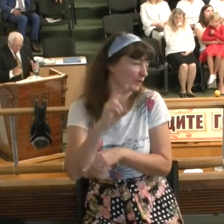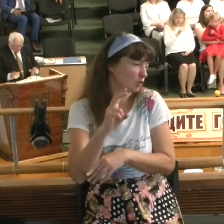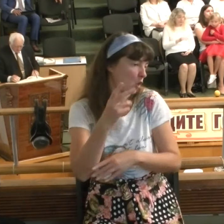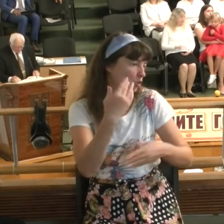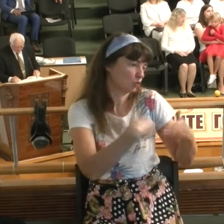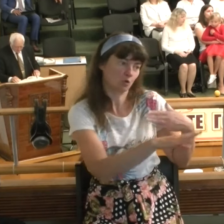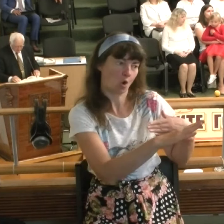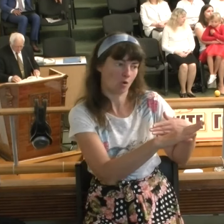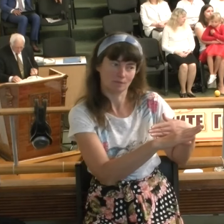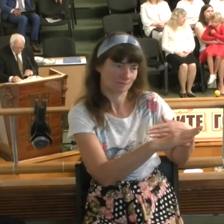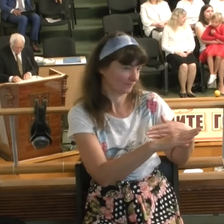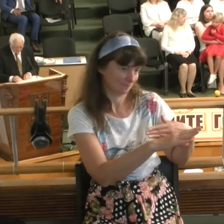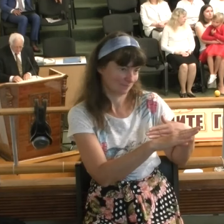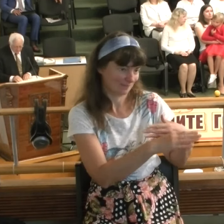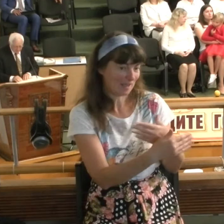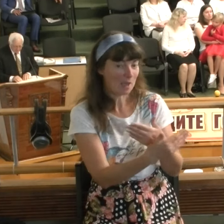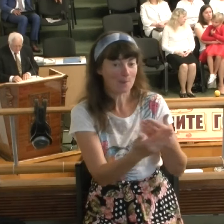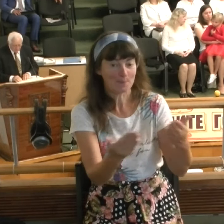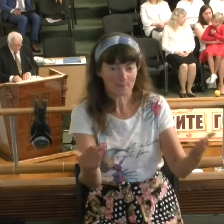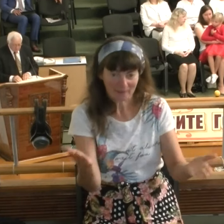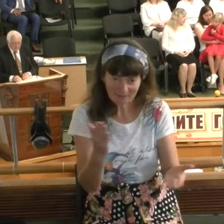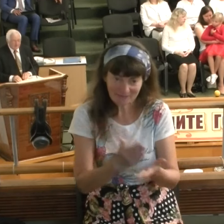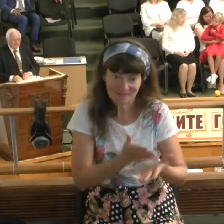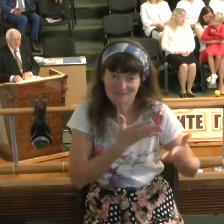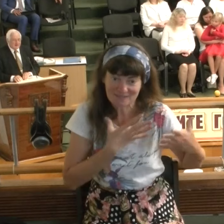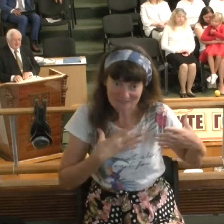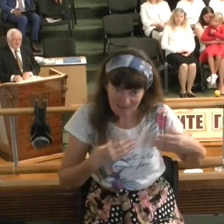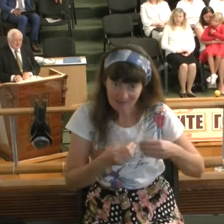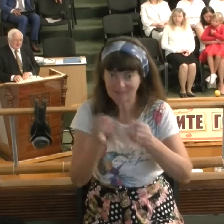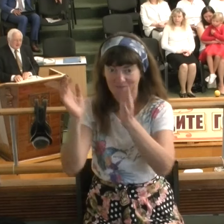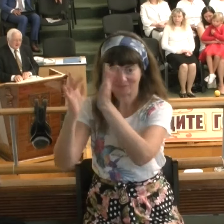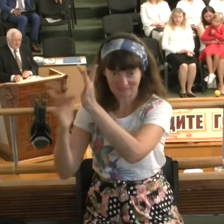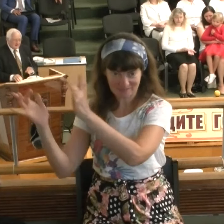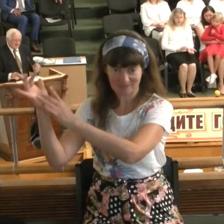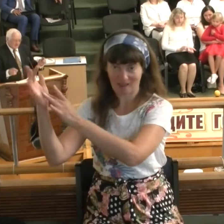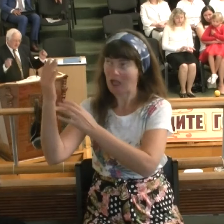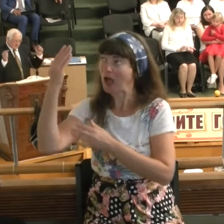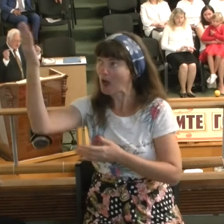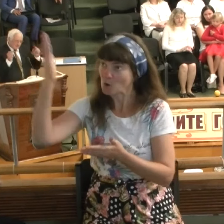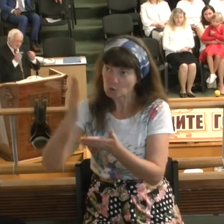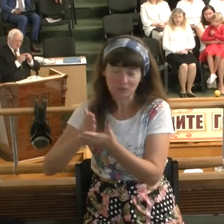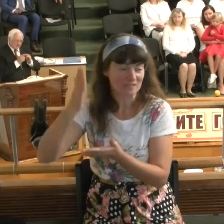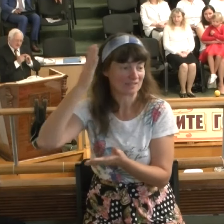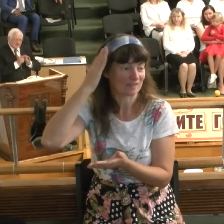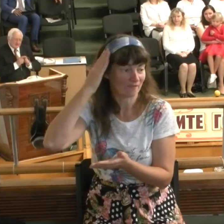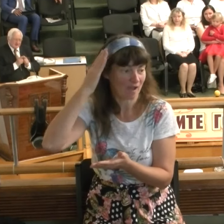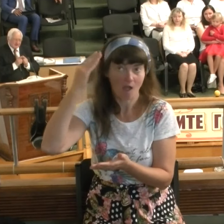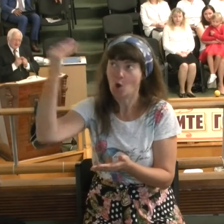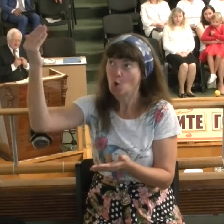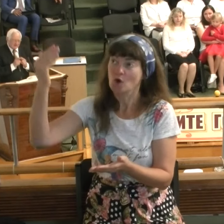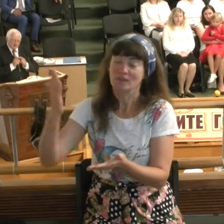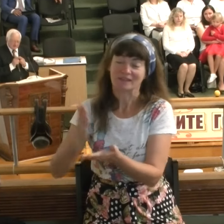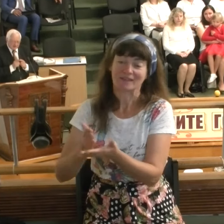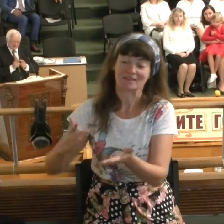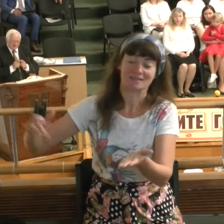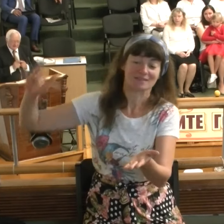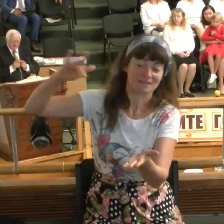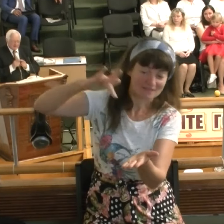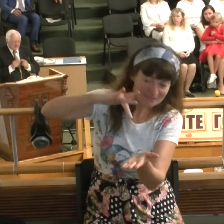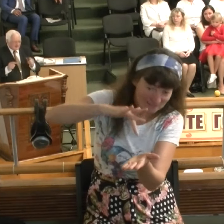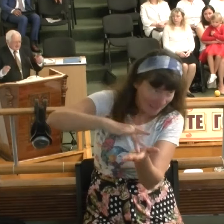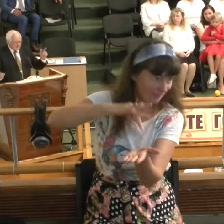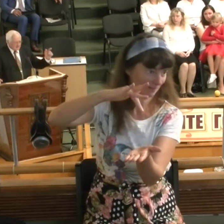о которой говорил Иисус Христос, и поэтому Он как глава, как центр, в центре